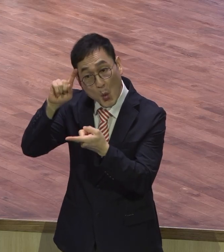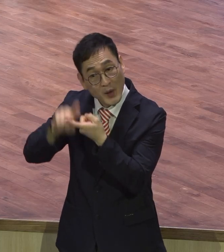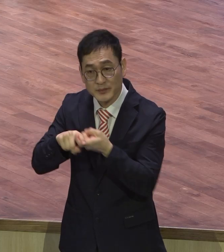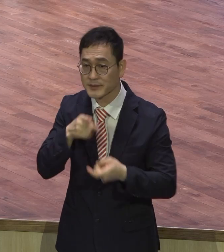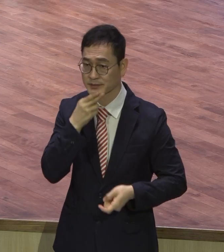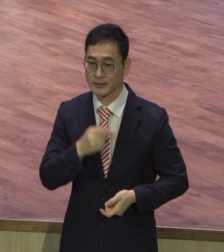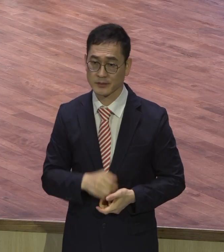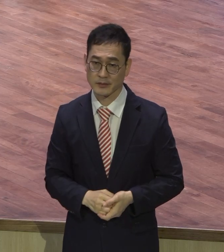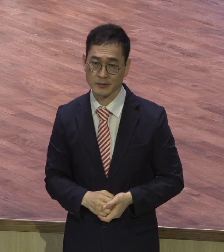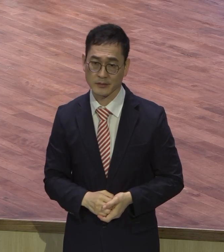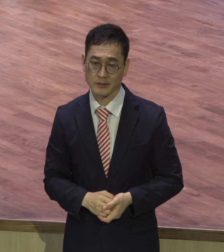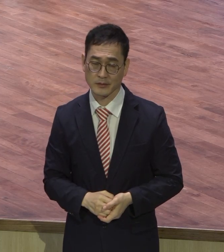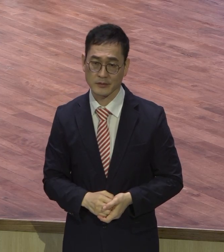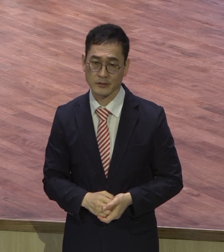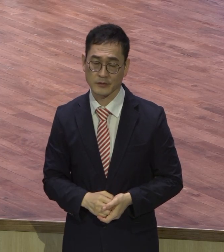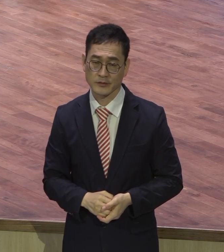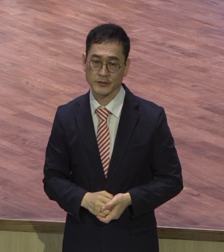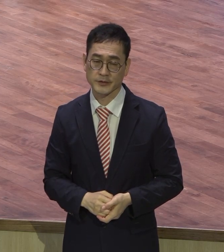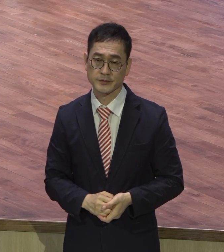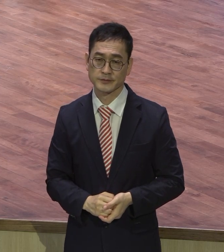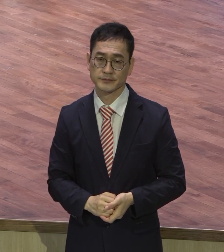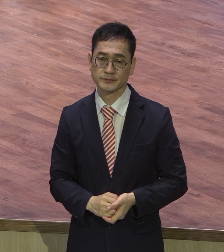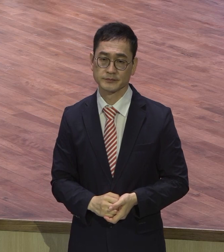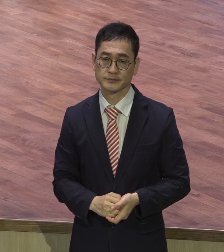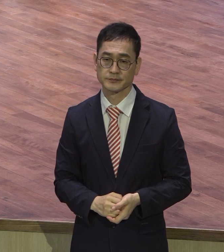관심이 없어요. 영혼의 질병.